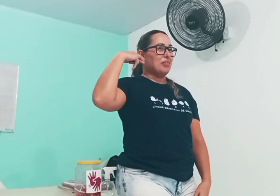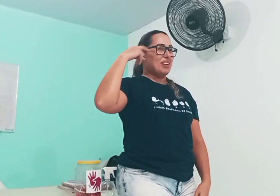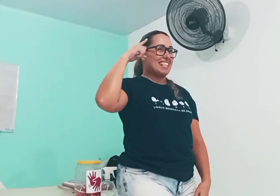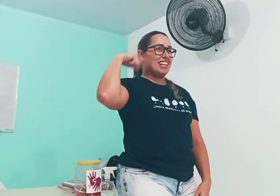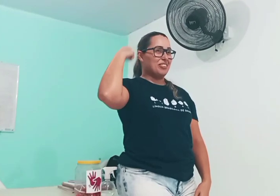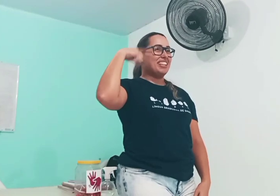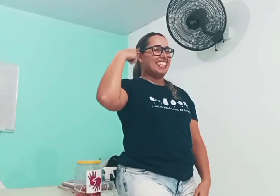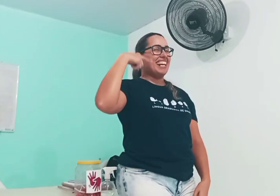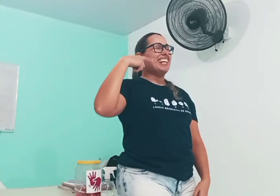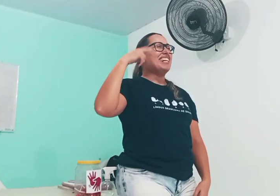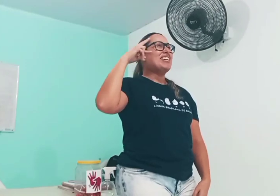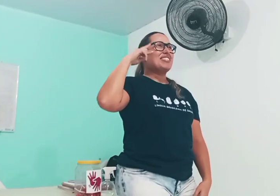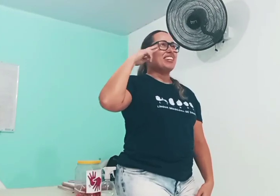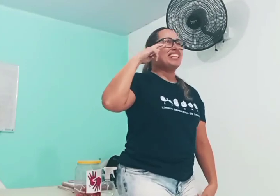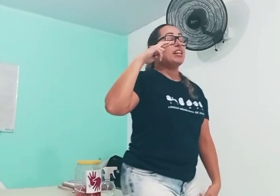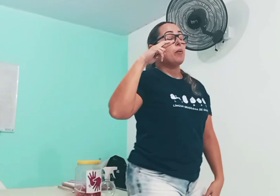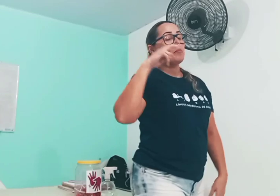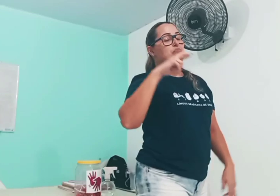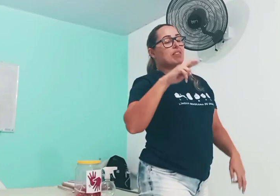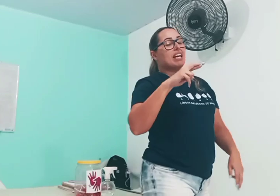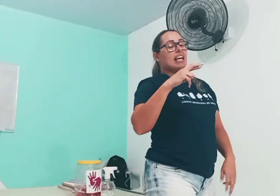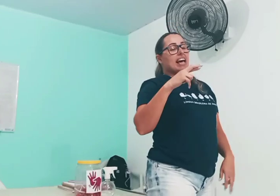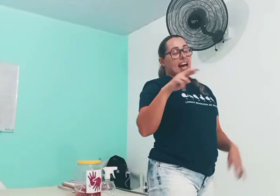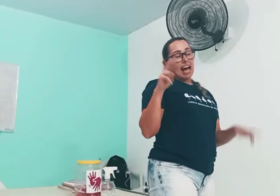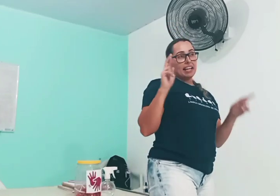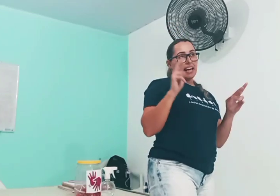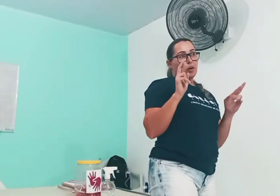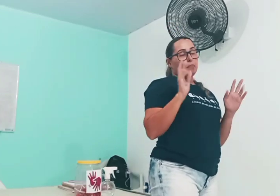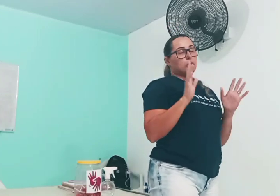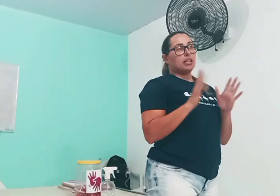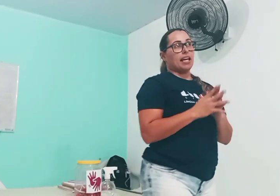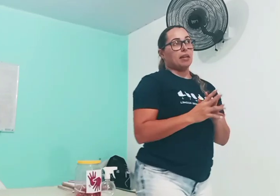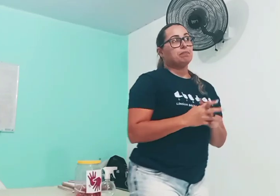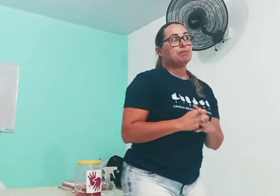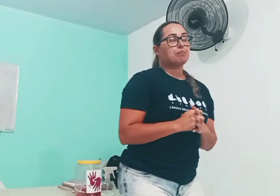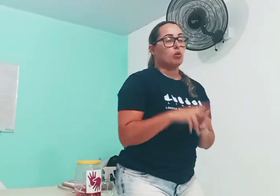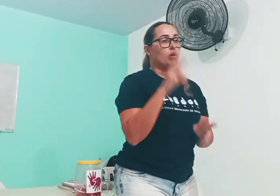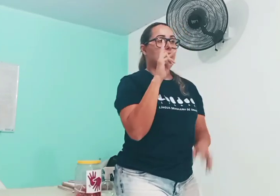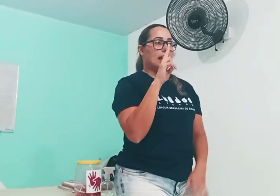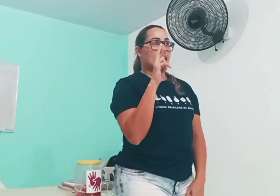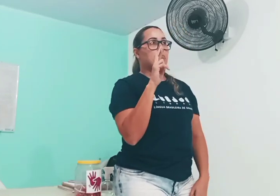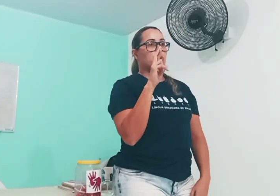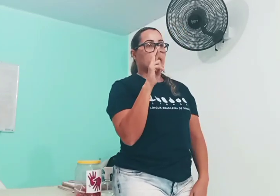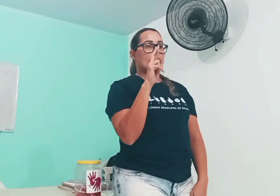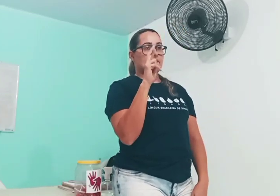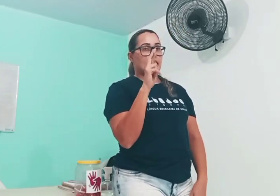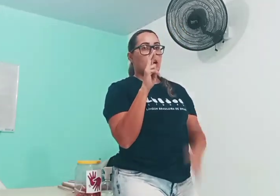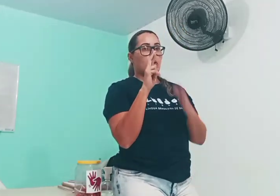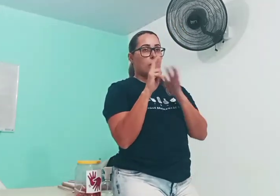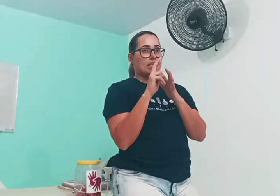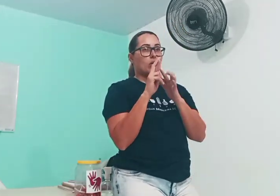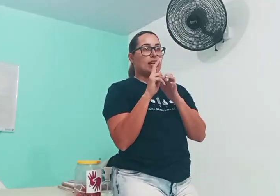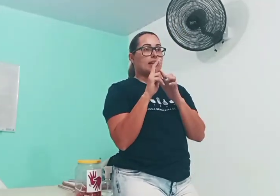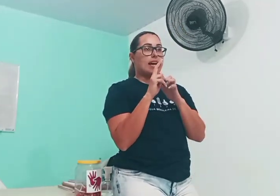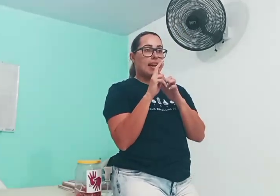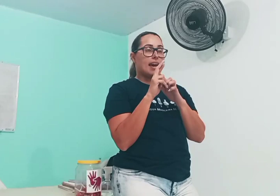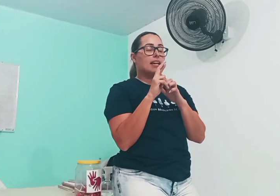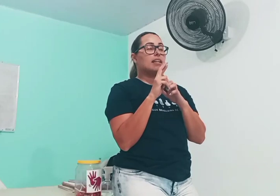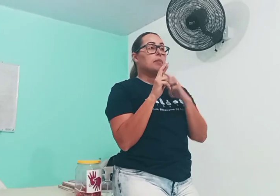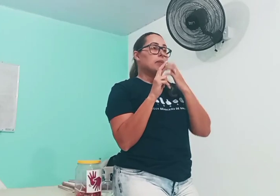Parece que é doida, né? Só que não. Raquel, por quê? O nome dela em português, né, começa com a letra R. E